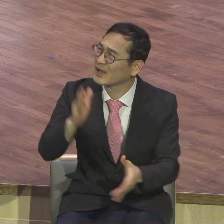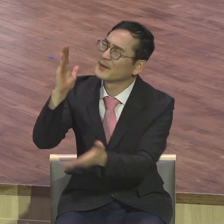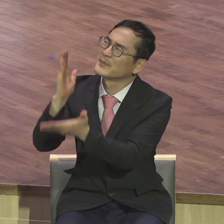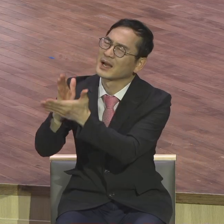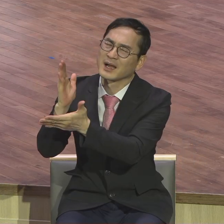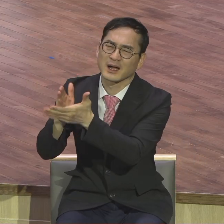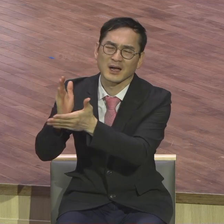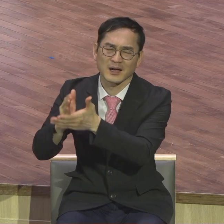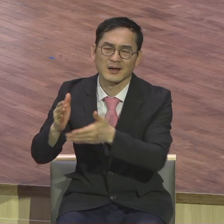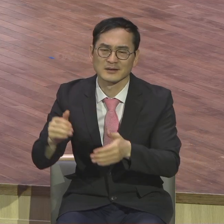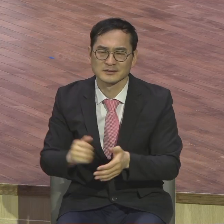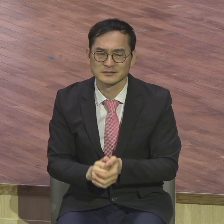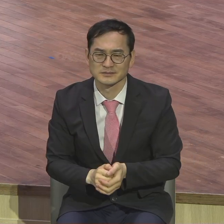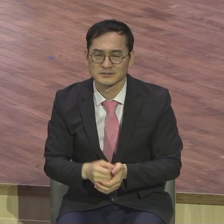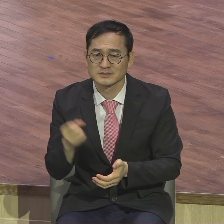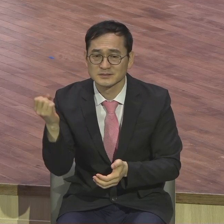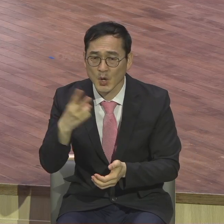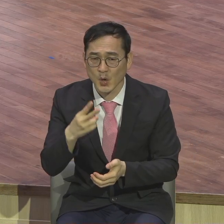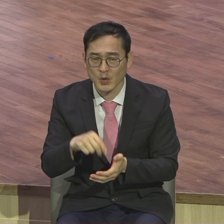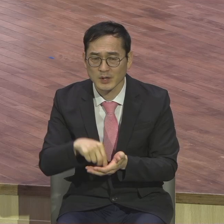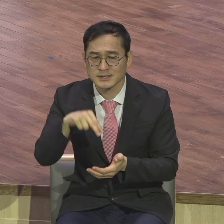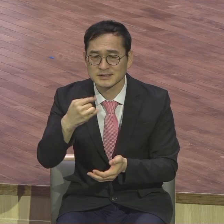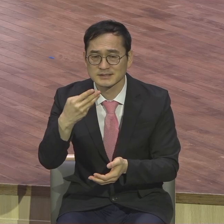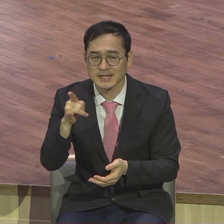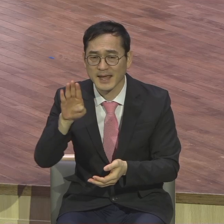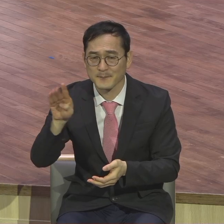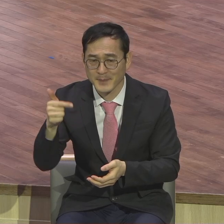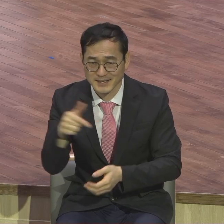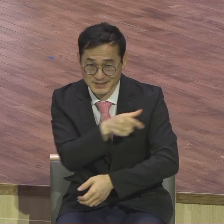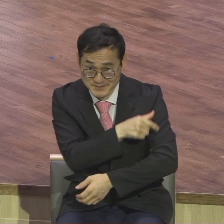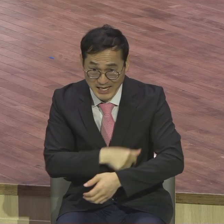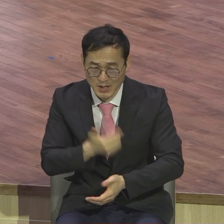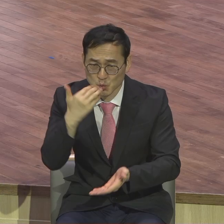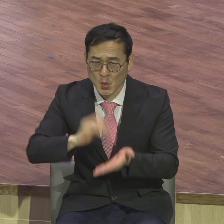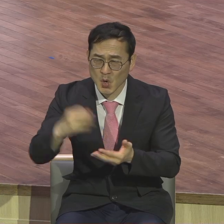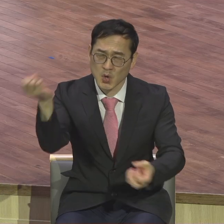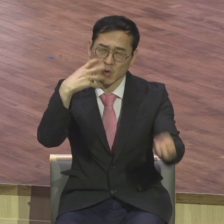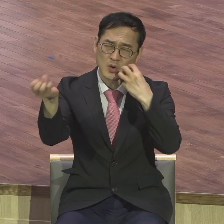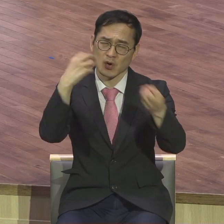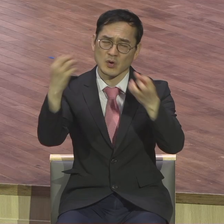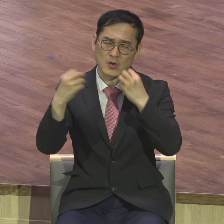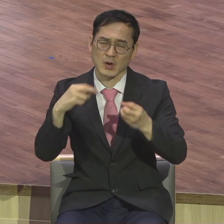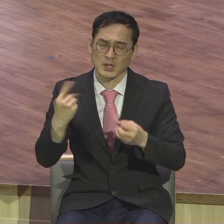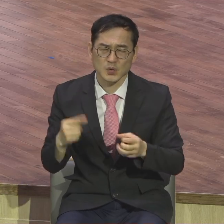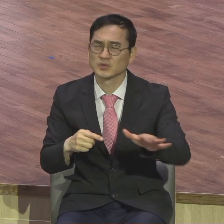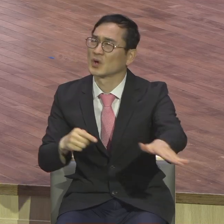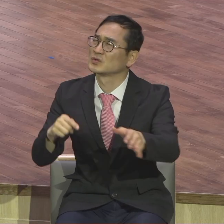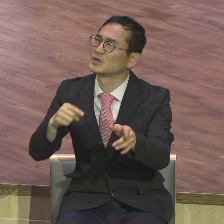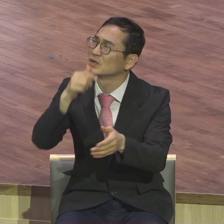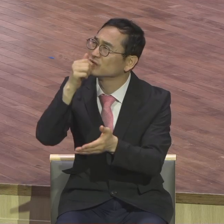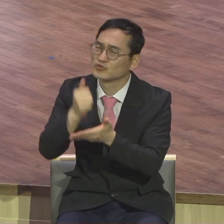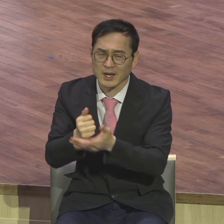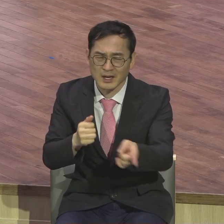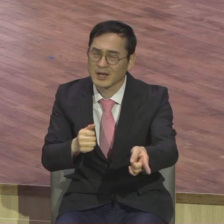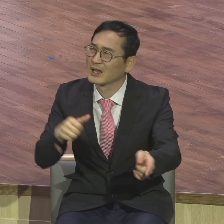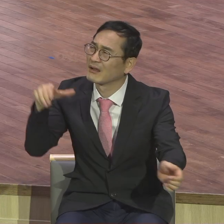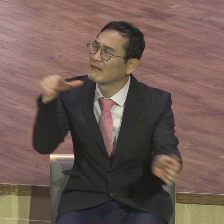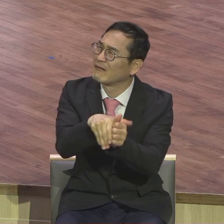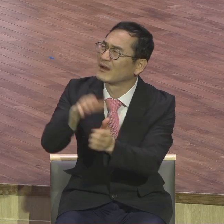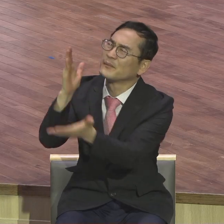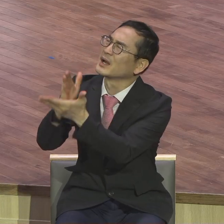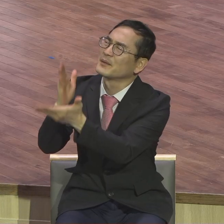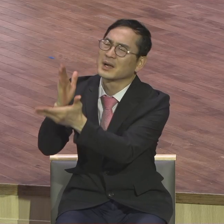예수님의 기도. 돌에 맞아 죽하면서 강구하는 스테반의 기도. 이게 아가페 사랑이에요. 어떻게 자기를 때리는데